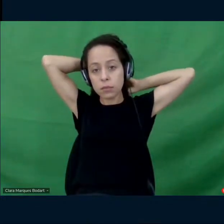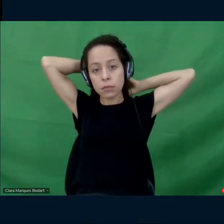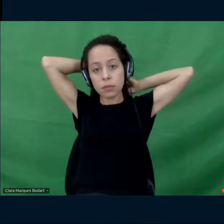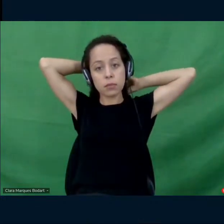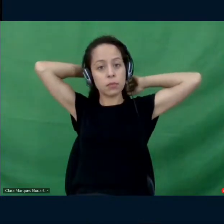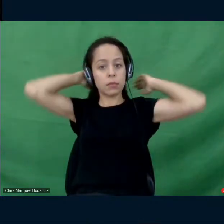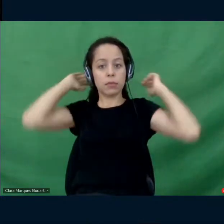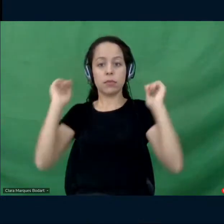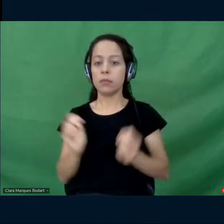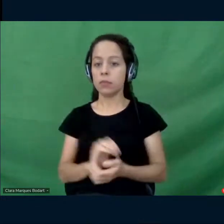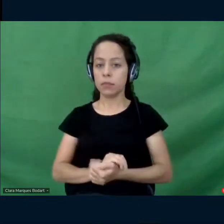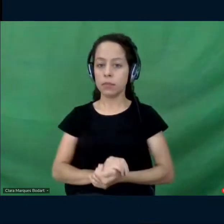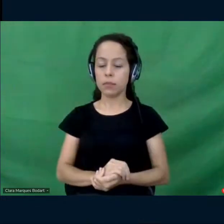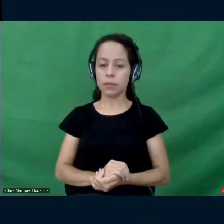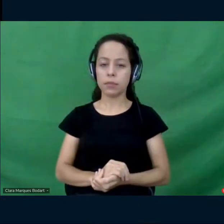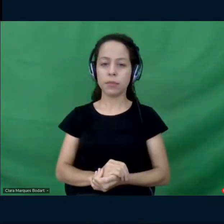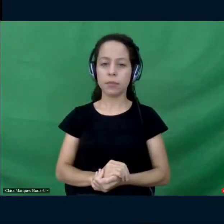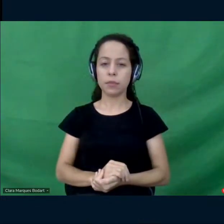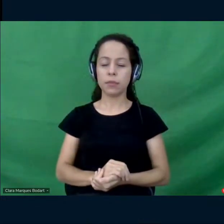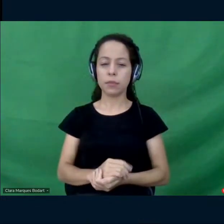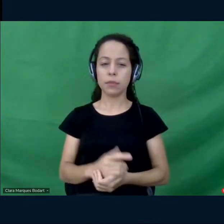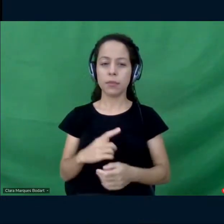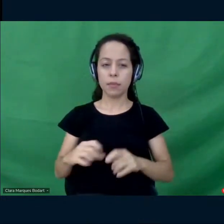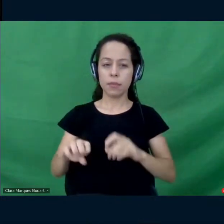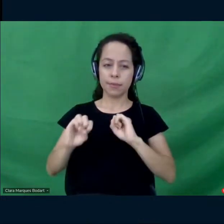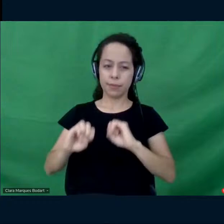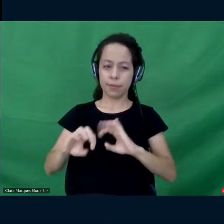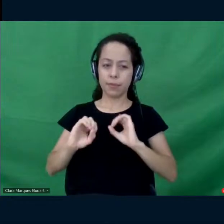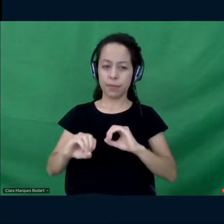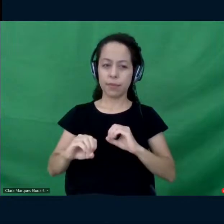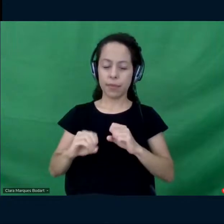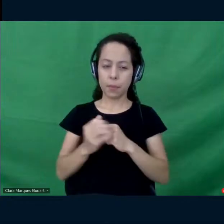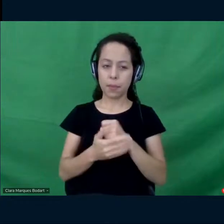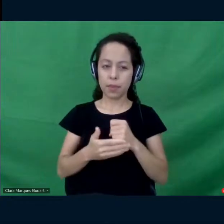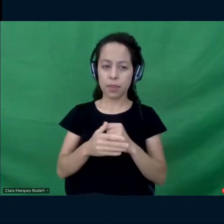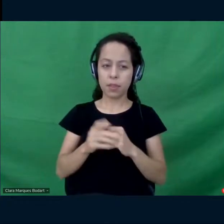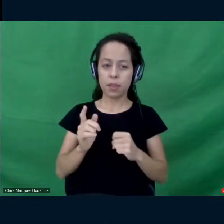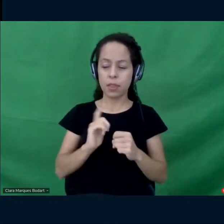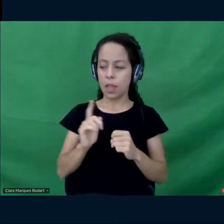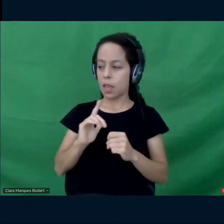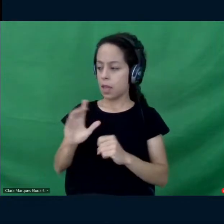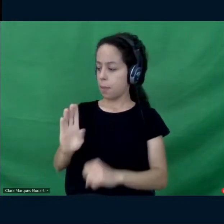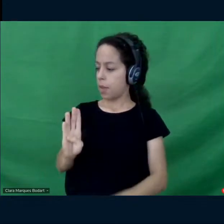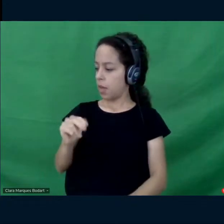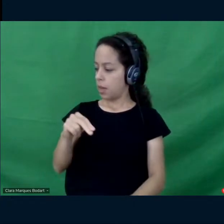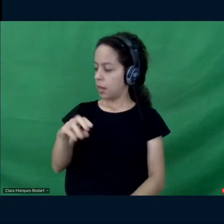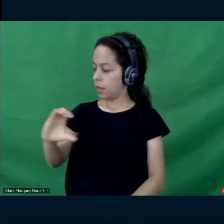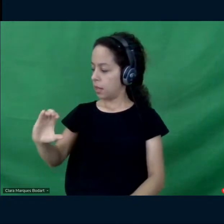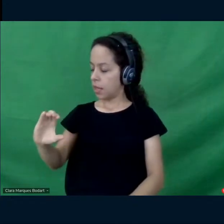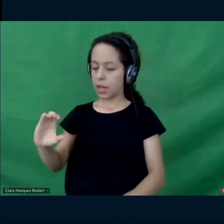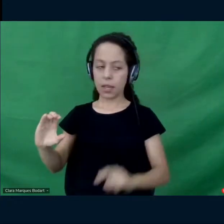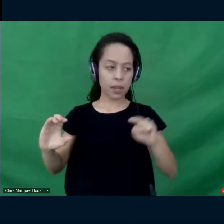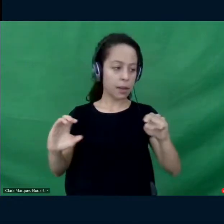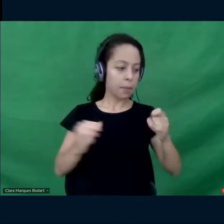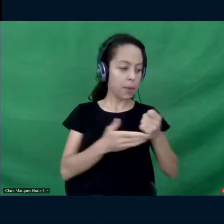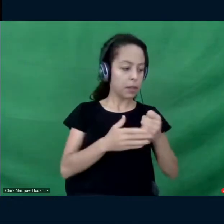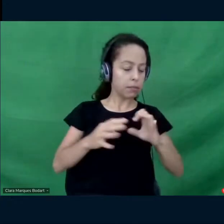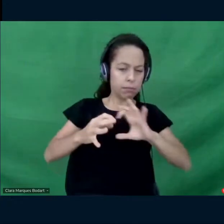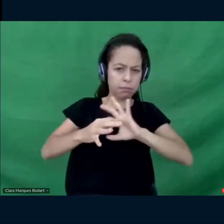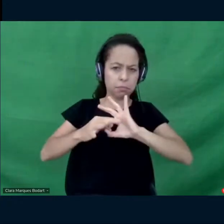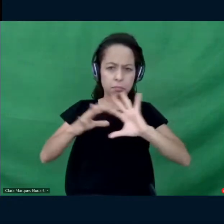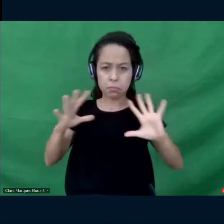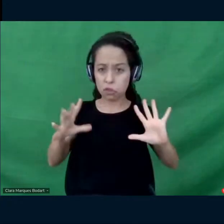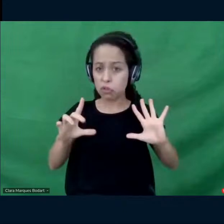dissocia a formação básica vinculada à BNCC dos conhecimentos da formação técnica e profissional, do